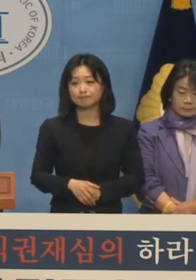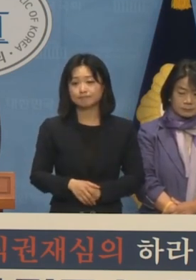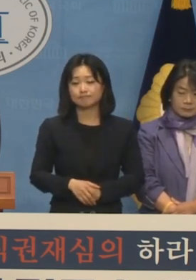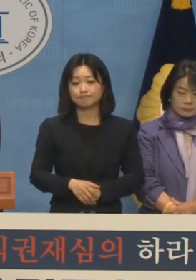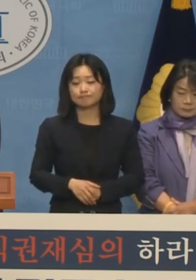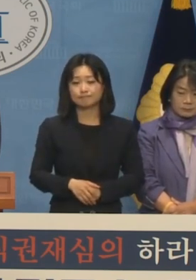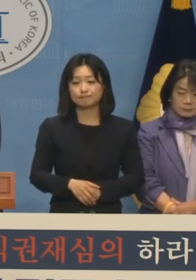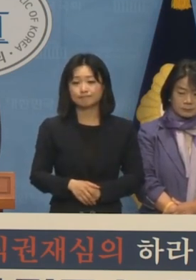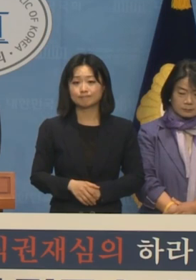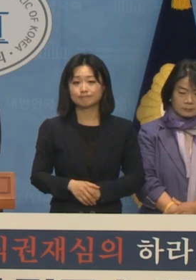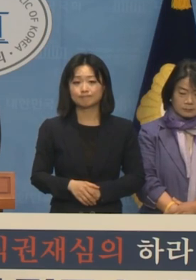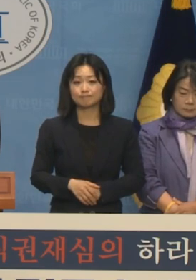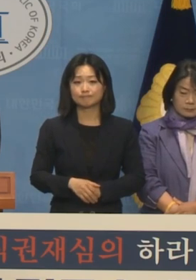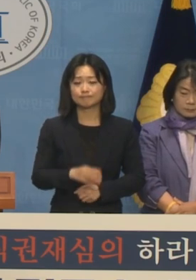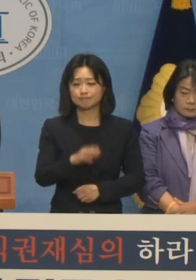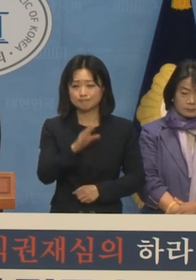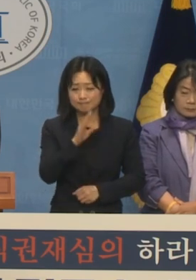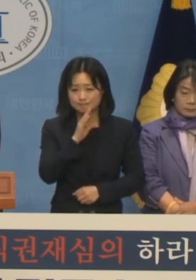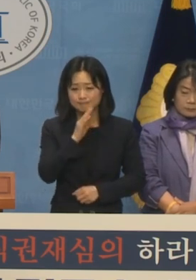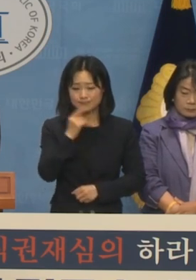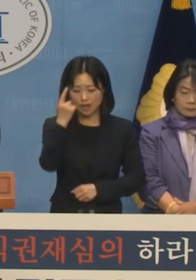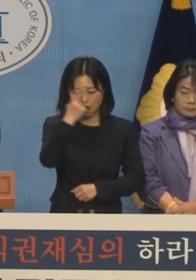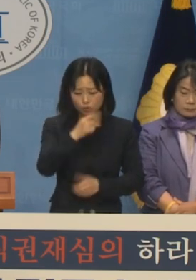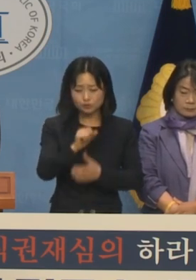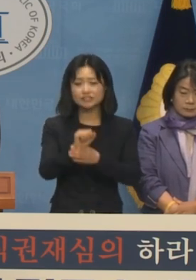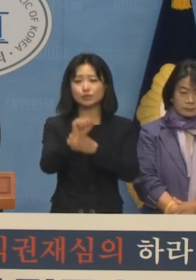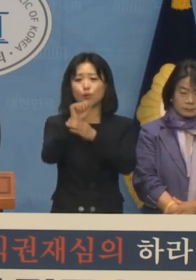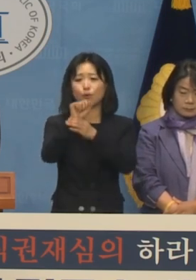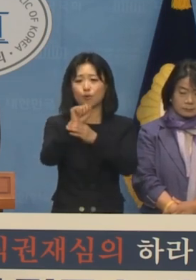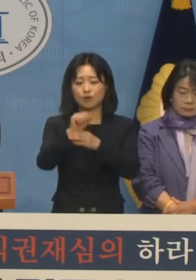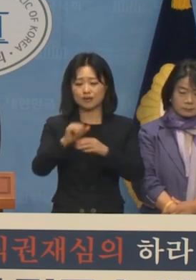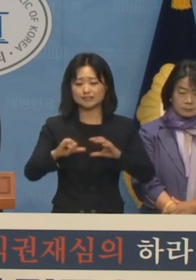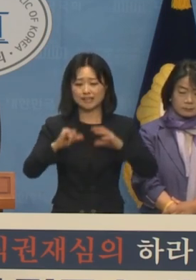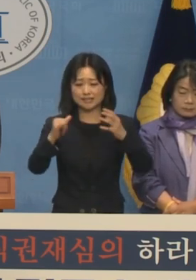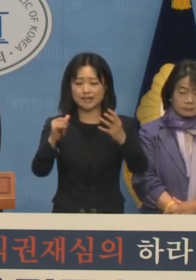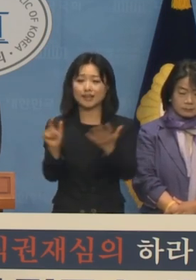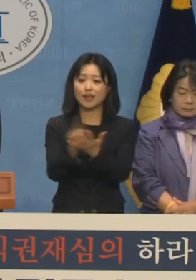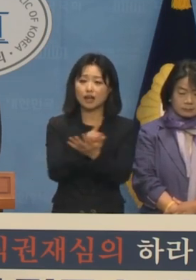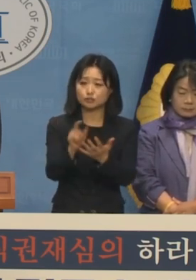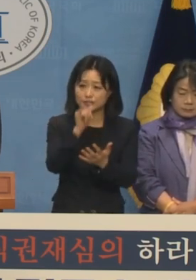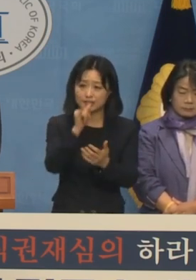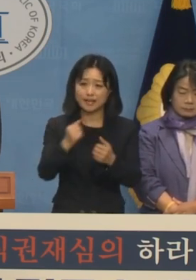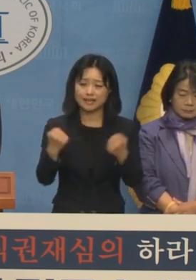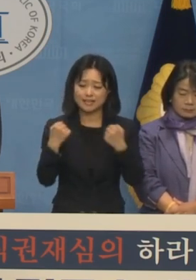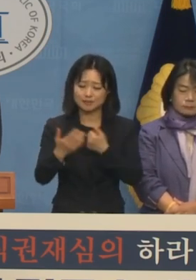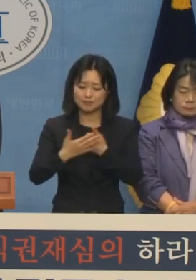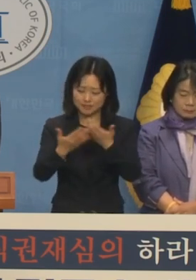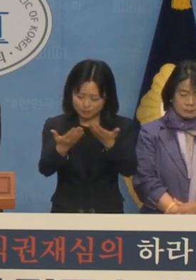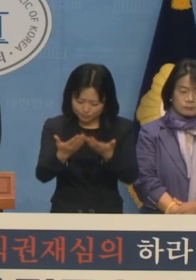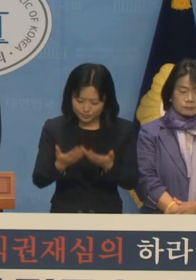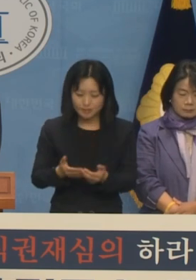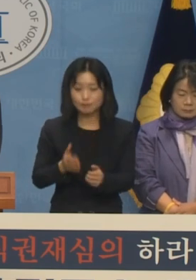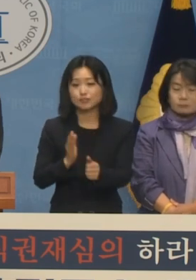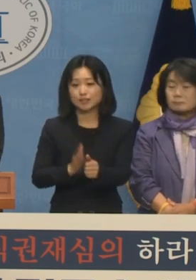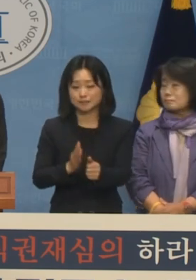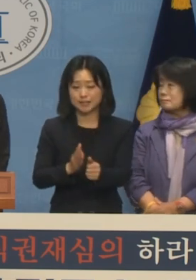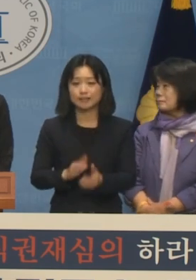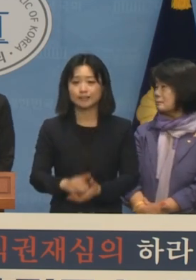수 있게 제대로 얼굴 들고 세상 밖으로 나갈 수 있게 많은 힘이